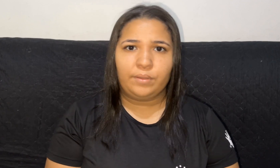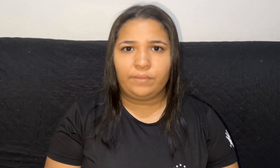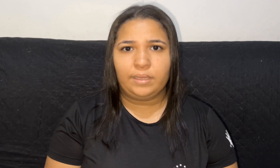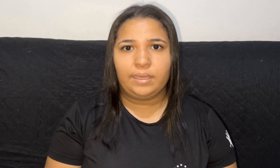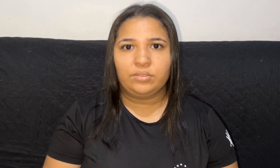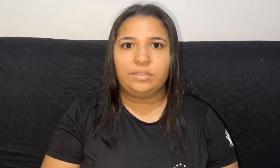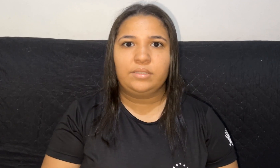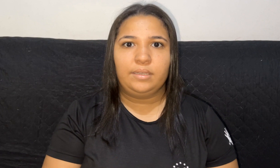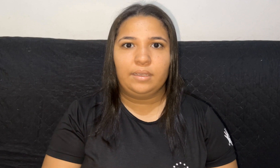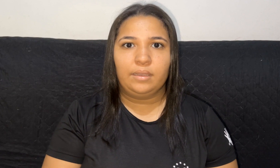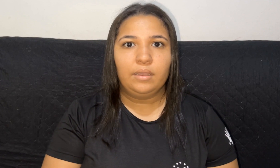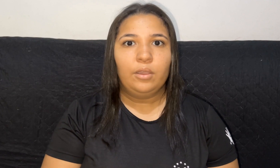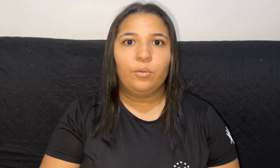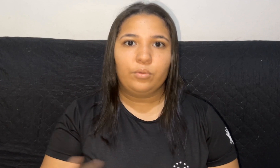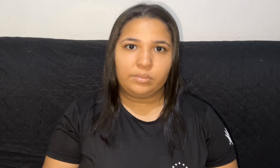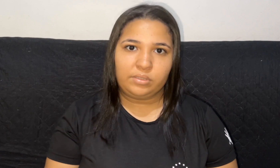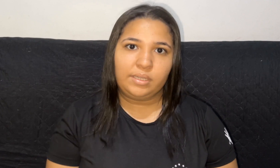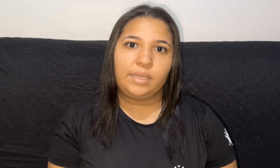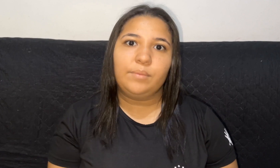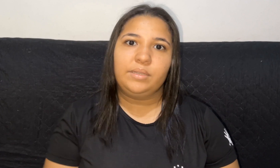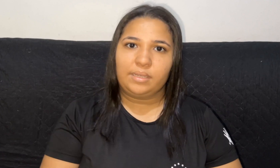ver quem já tinha o curso de Libras, quem